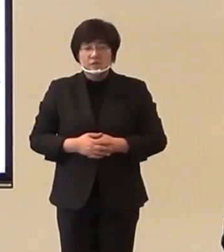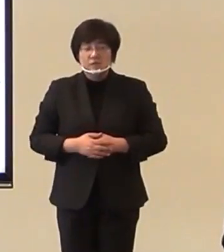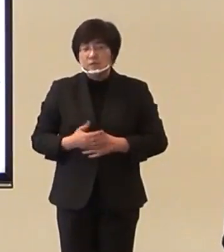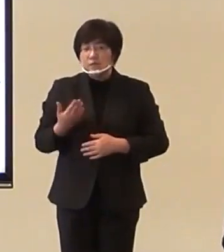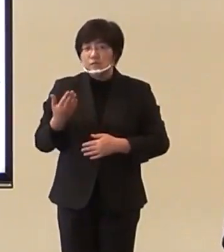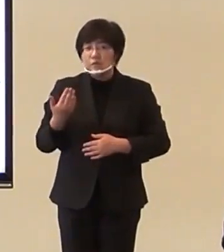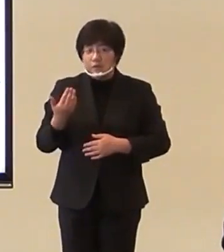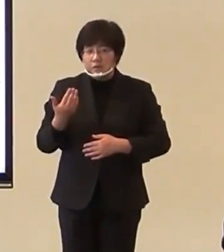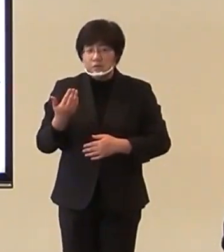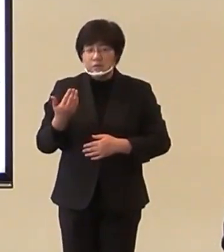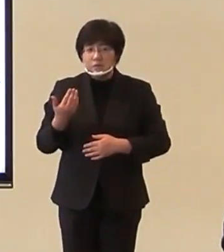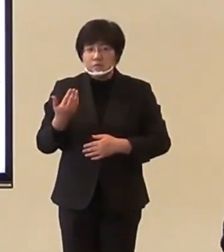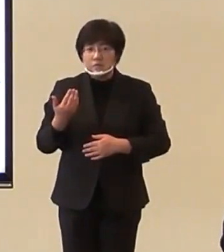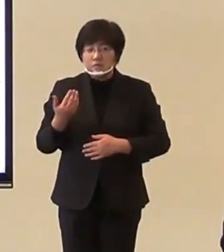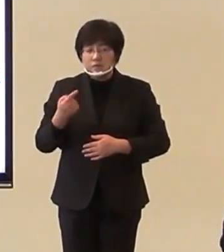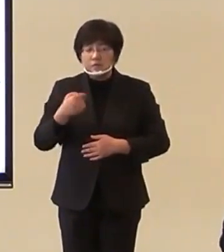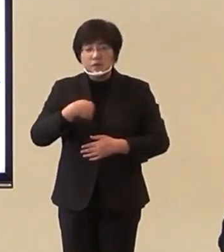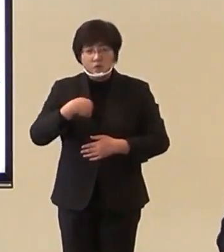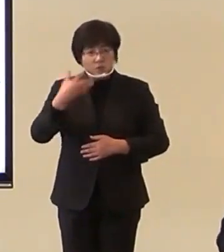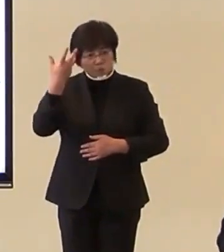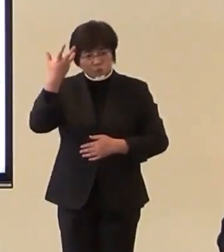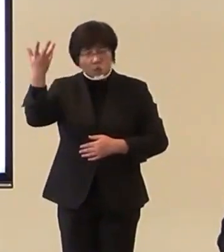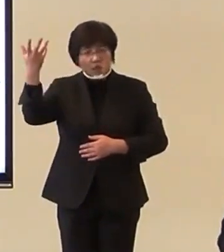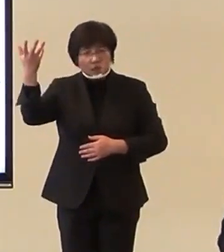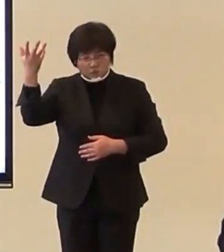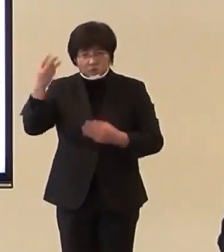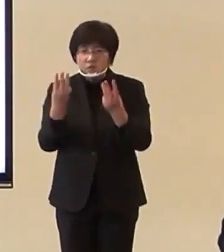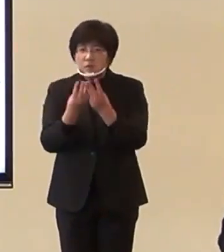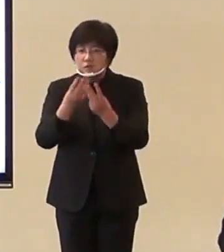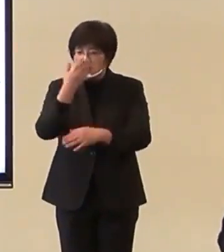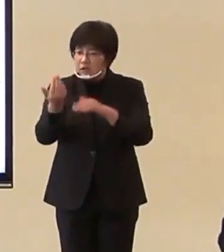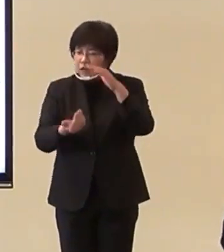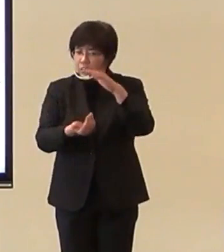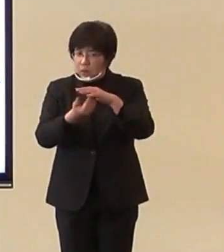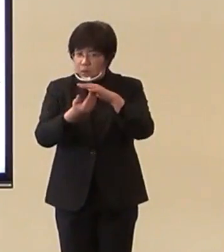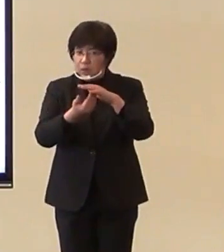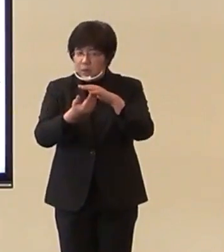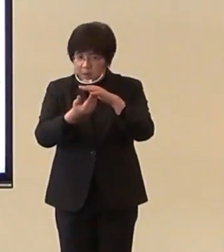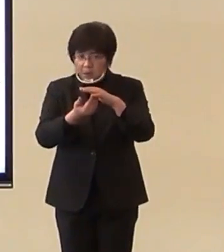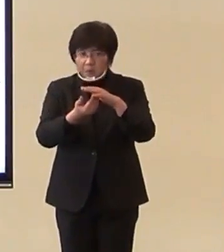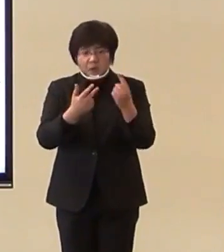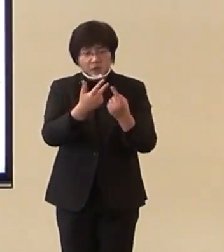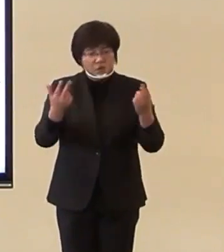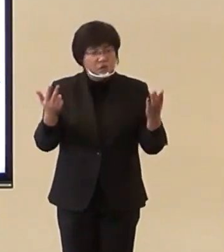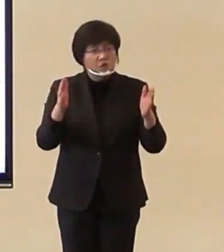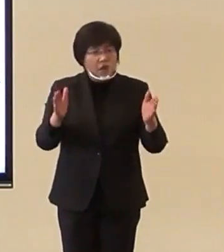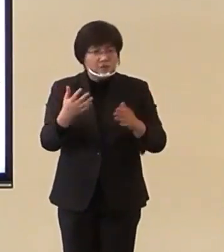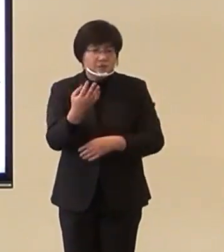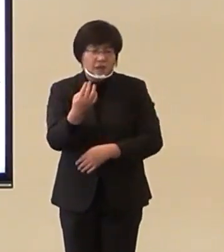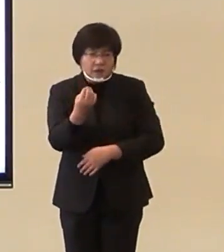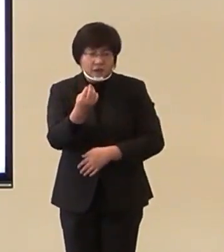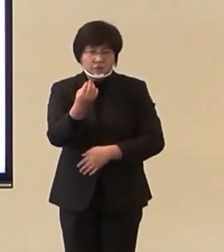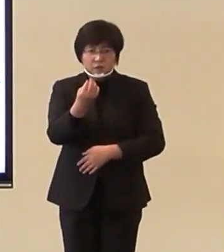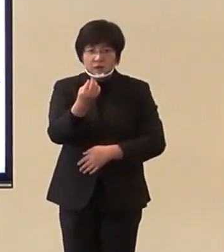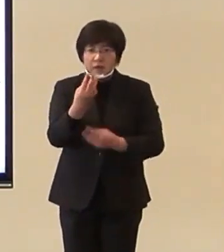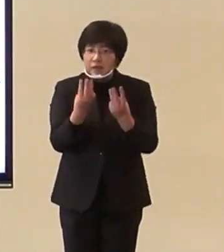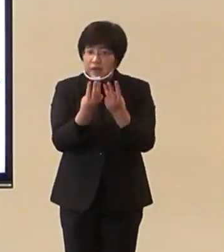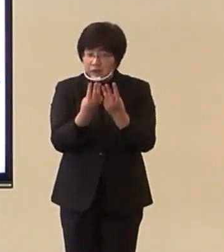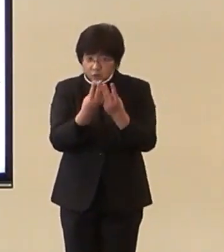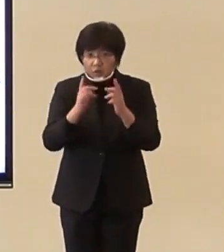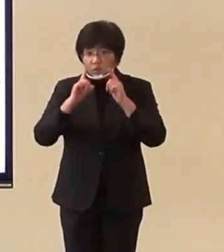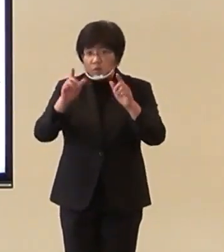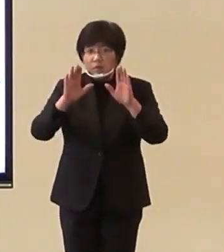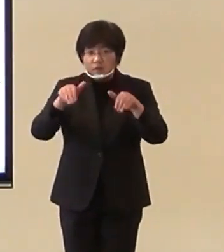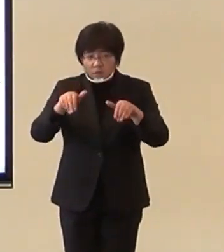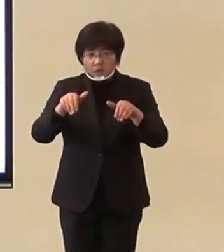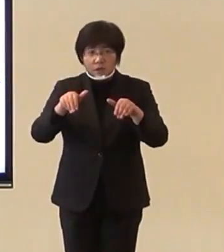ども想定する接種人数最大あるいは回数申し上げましたけれども、まだまだそれからどういうふうに落と